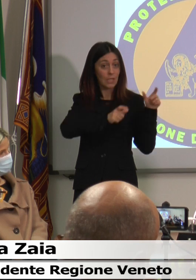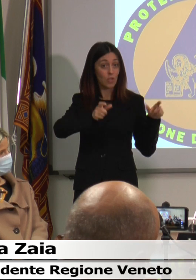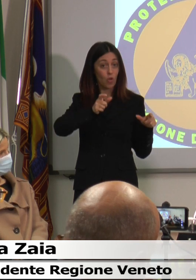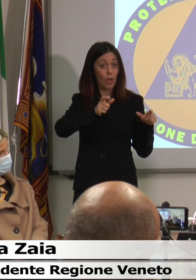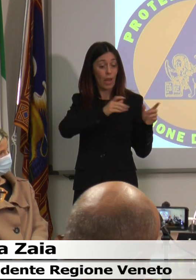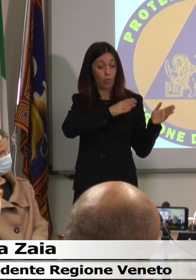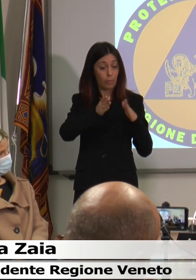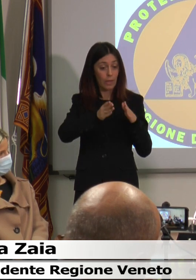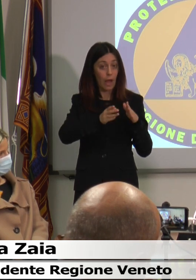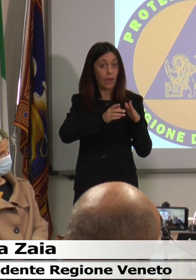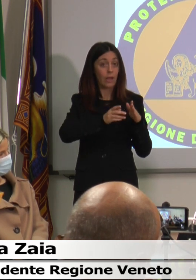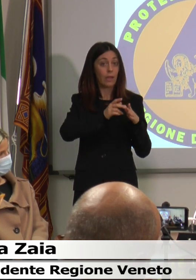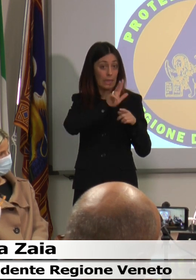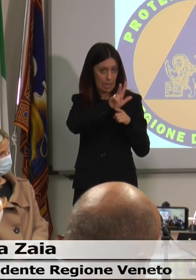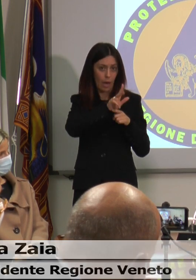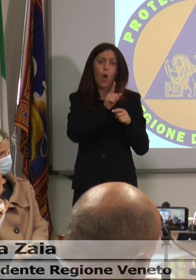intensiva.